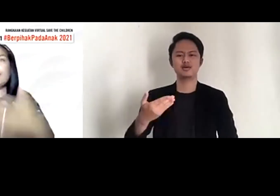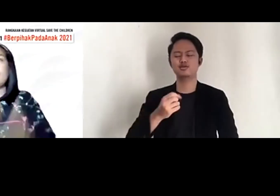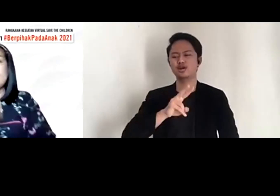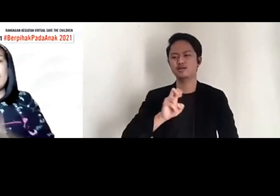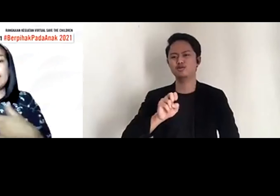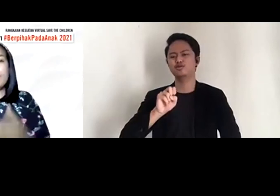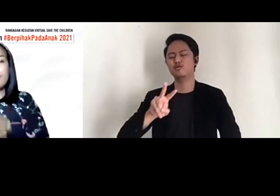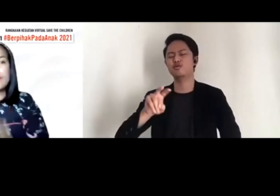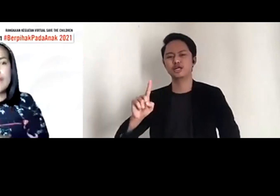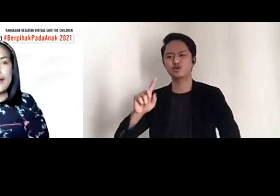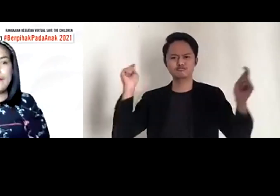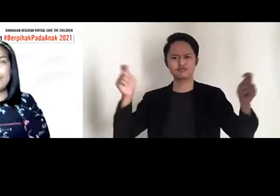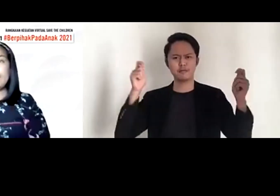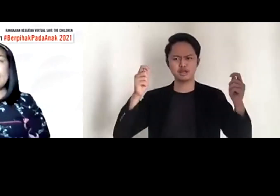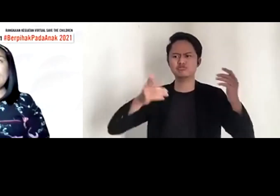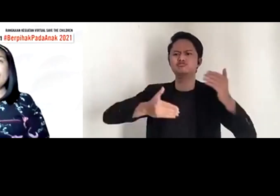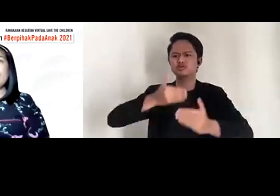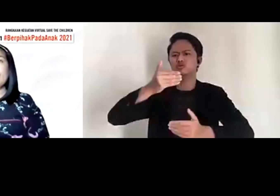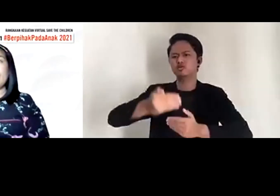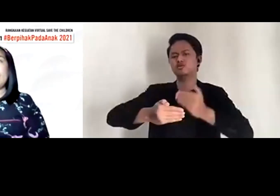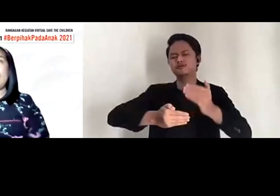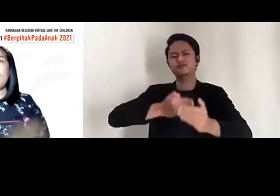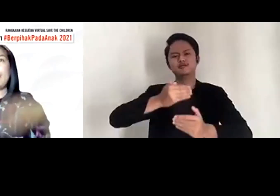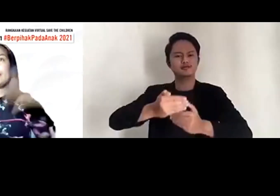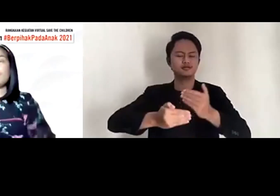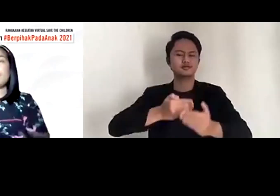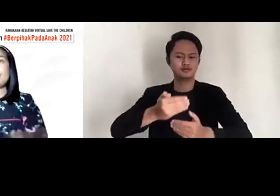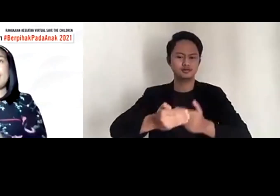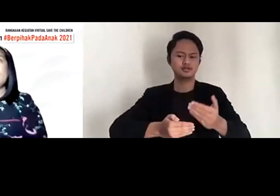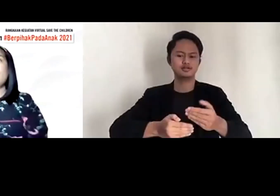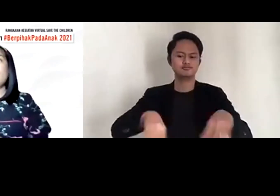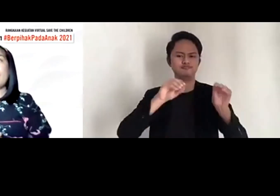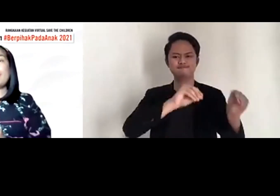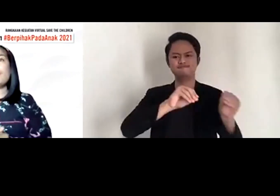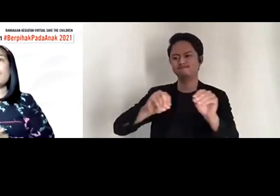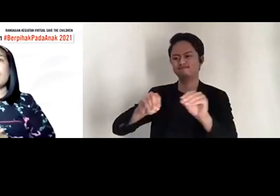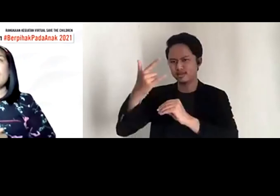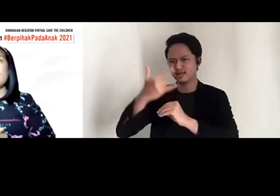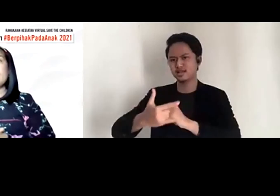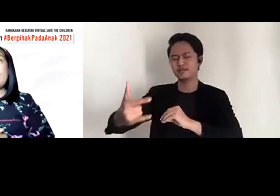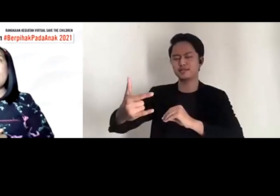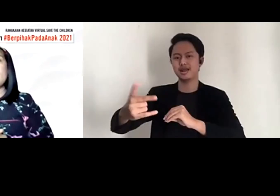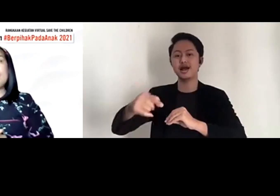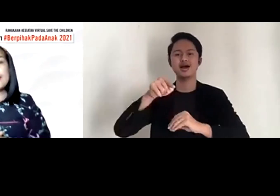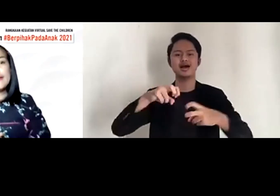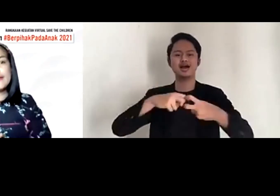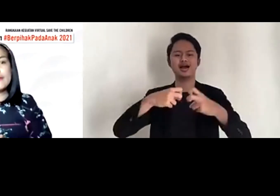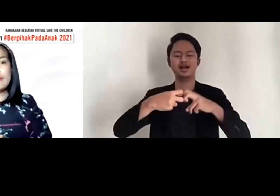kampanye terus berjalan, itu ini edukasi terus berjalan, itu